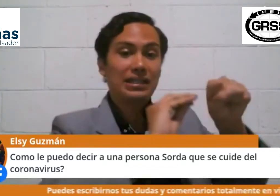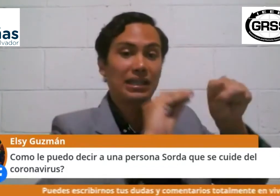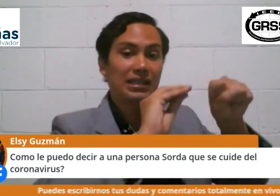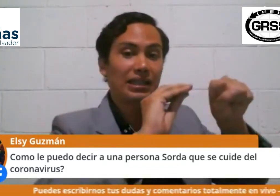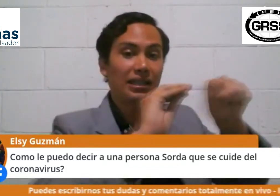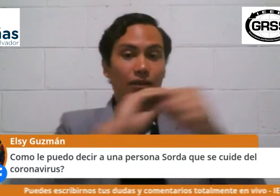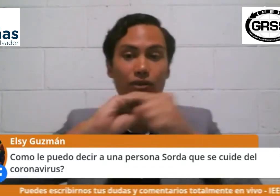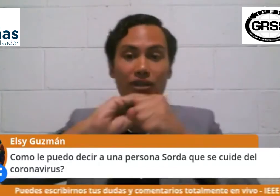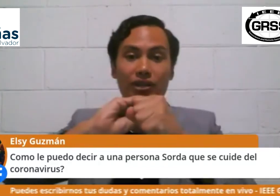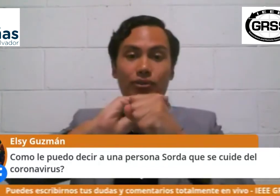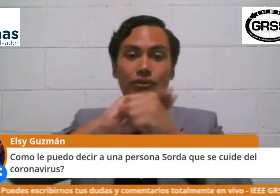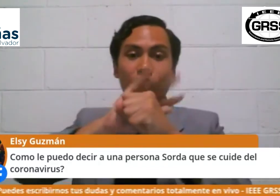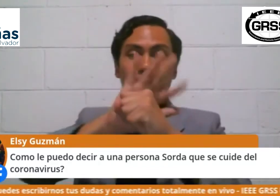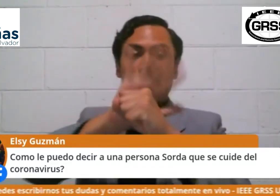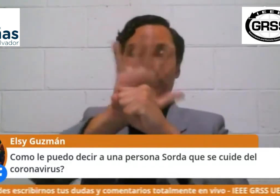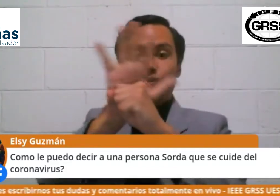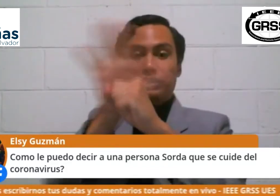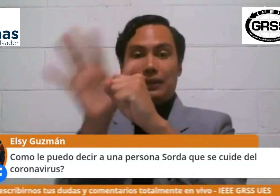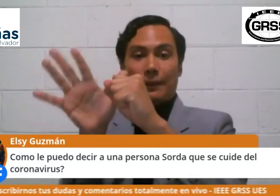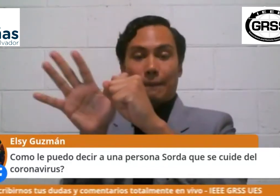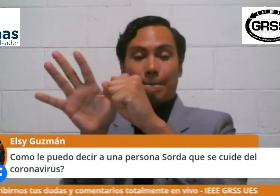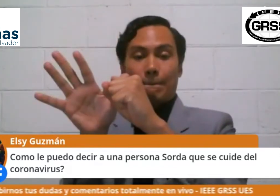y esta es la seña de coronavirus.